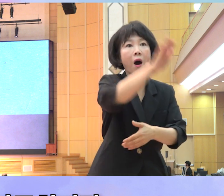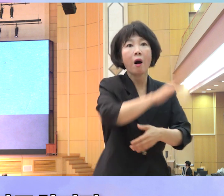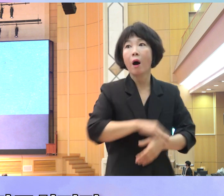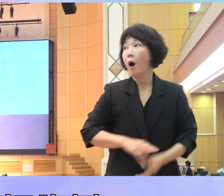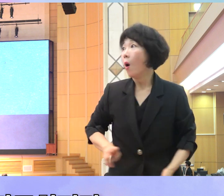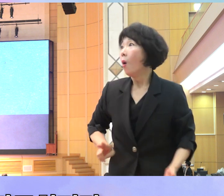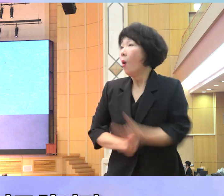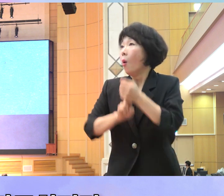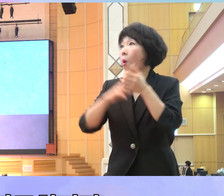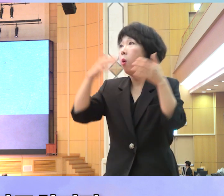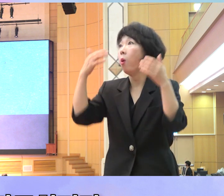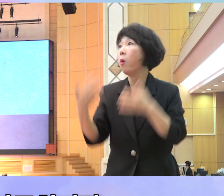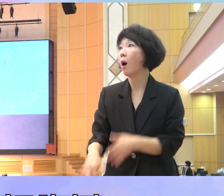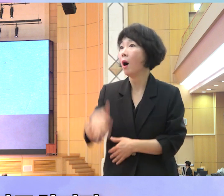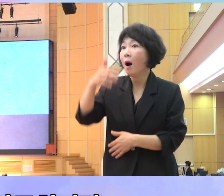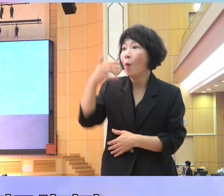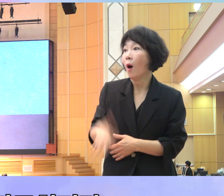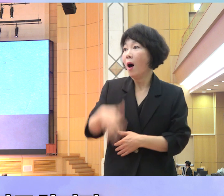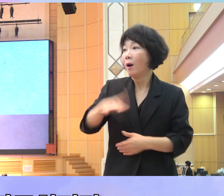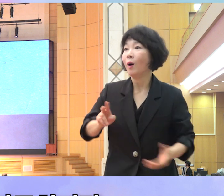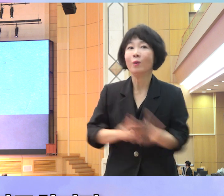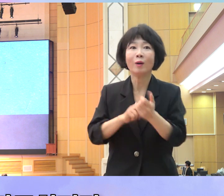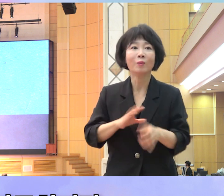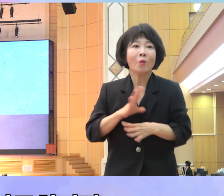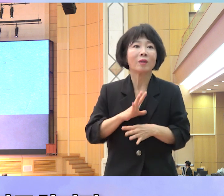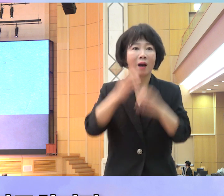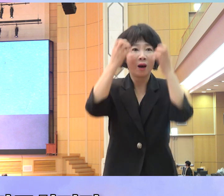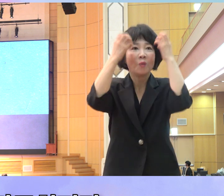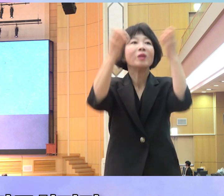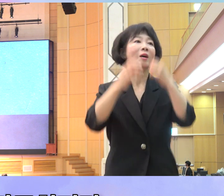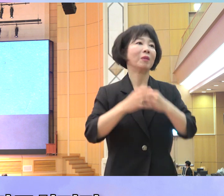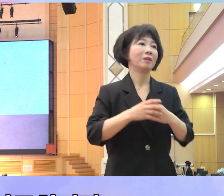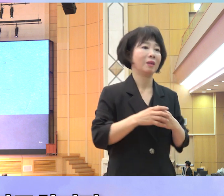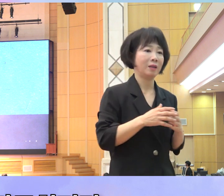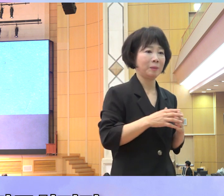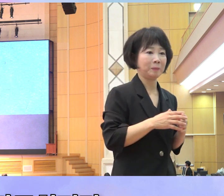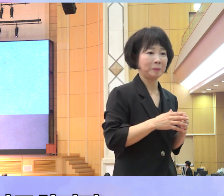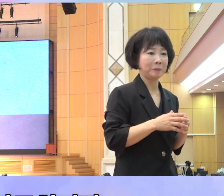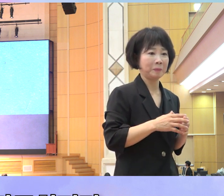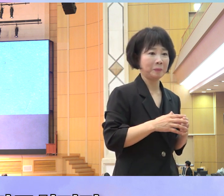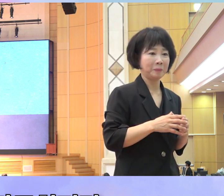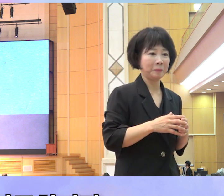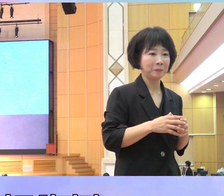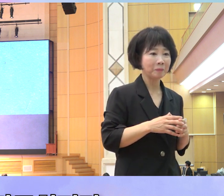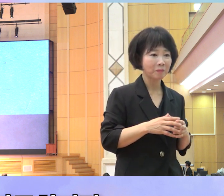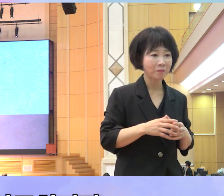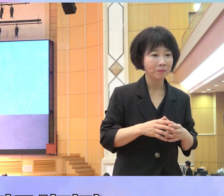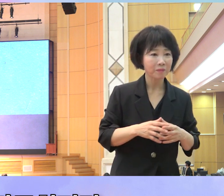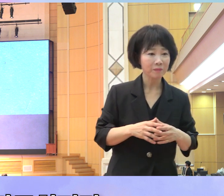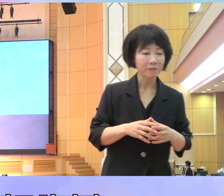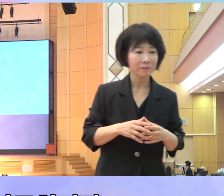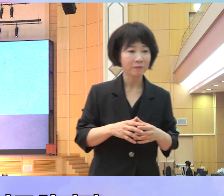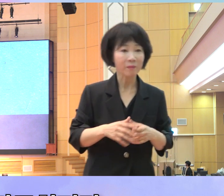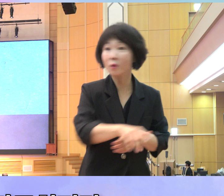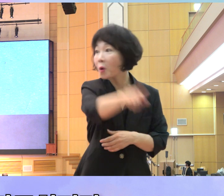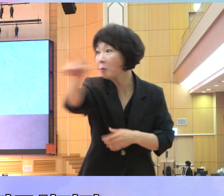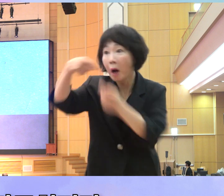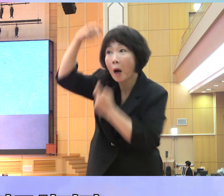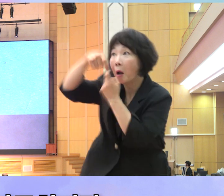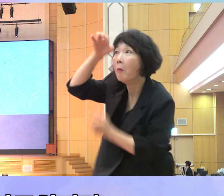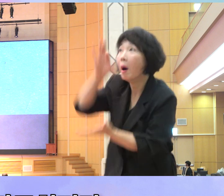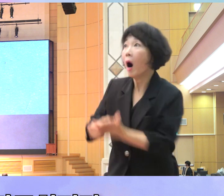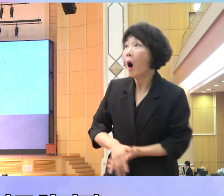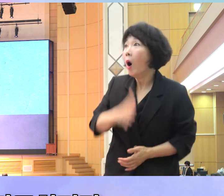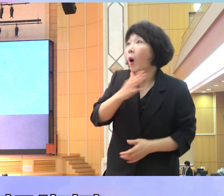다음에, 저는 예수님도 아니지만 예를 들어보자는 거예요. 그렇게 기도한 다음에 우리 장로님들 다 나오시라고 그래서 그 자리에서 막 떡을 떼주는데, 떡을 떼는데 또